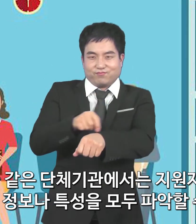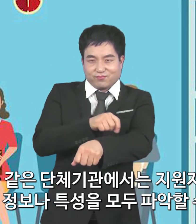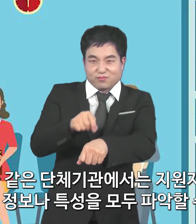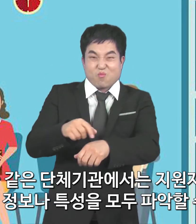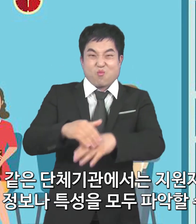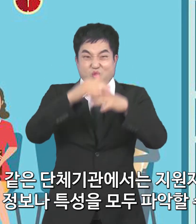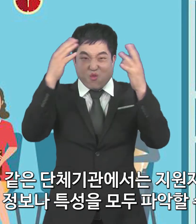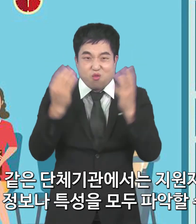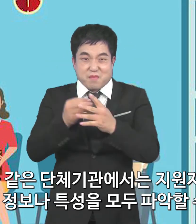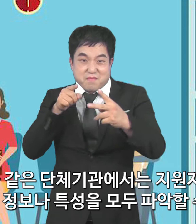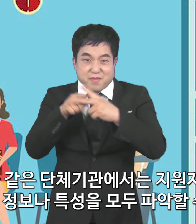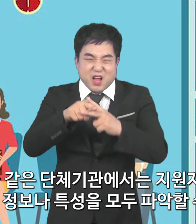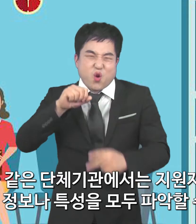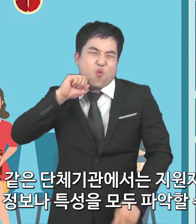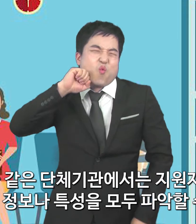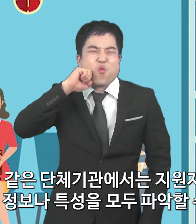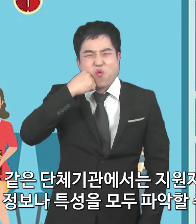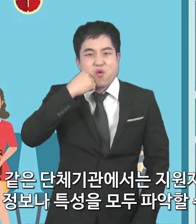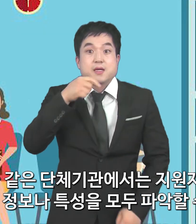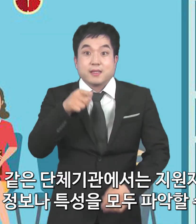특성을 모두 파악할 수 없으므로